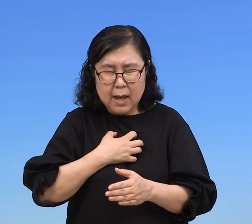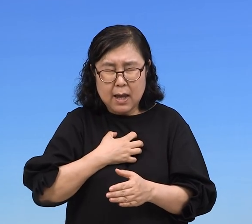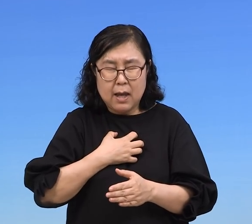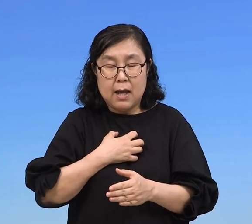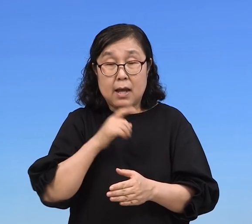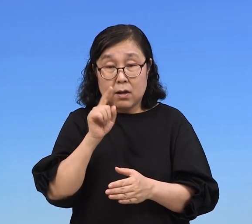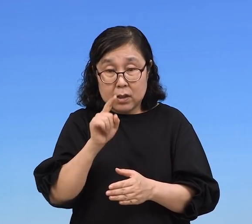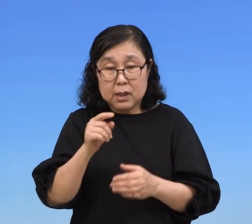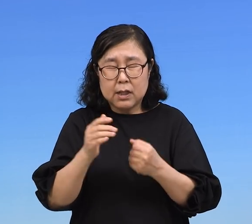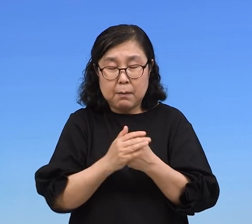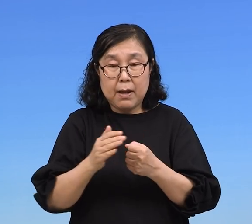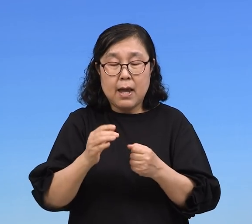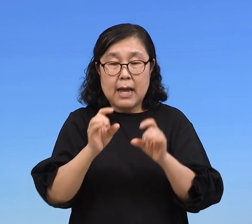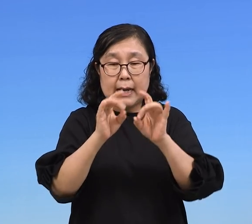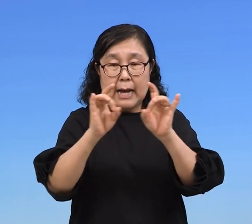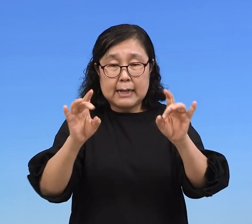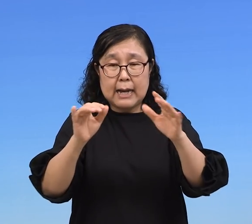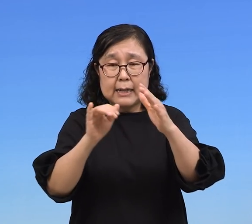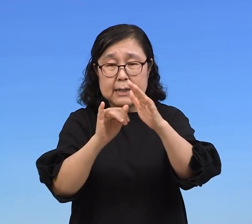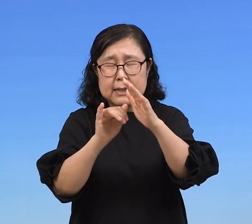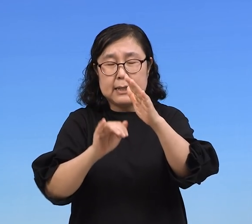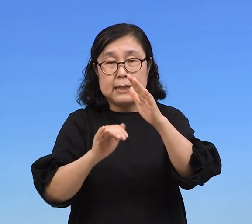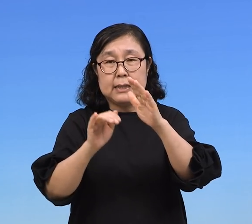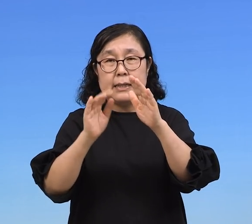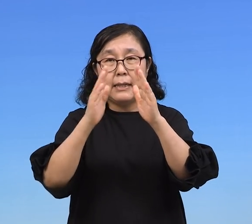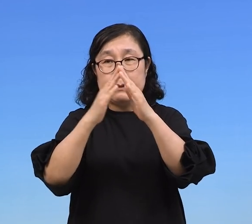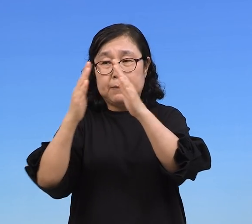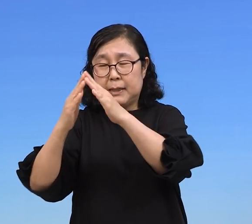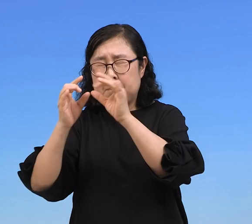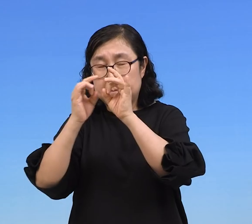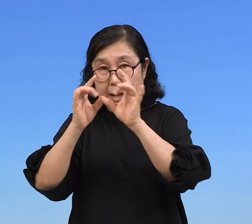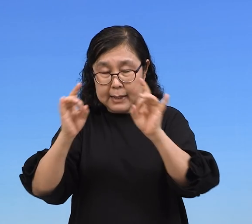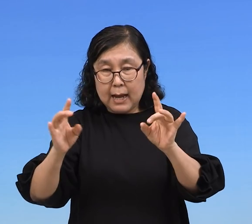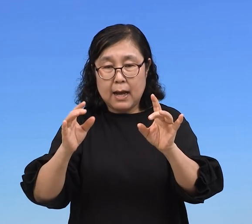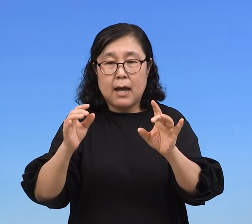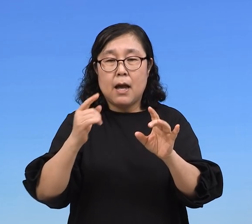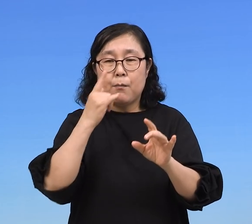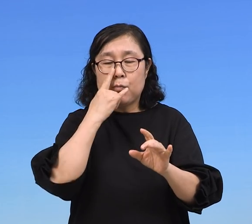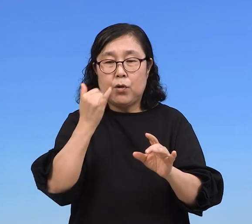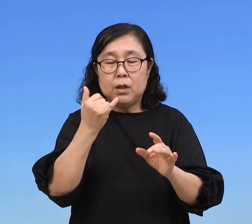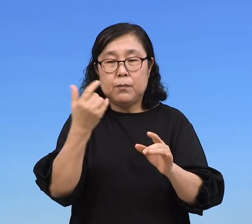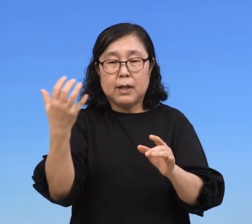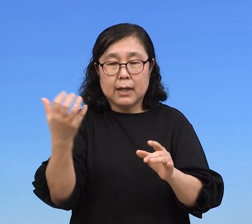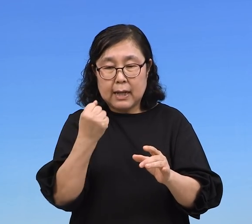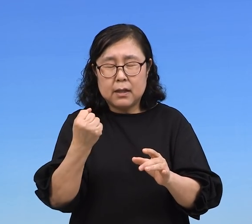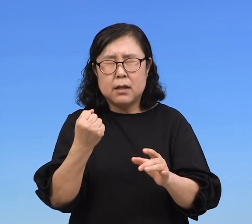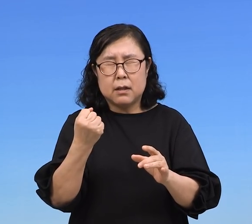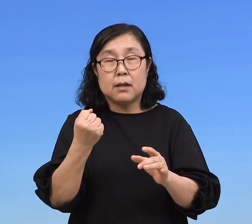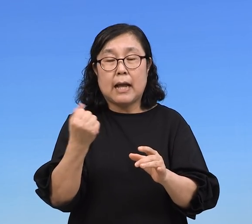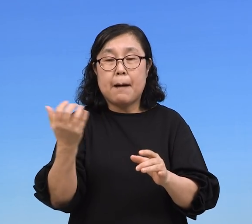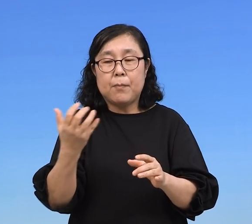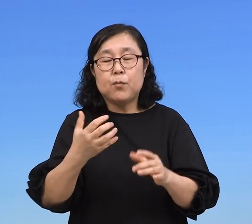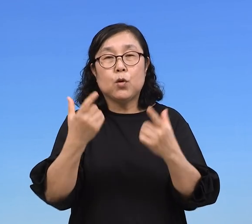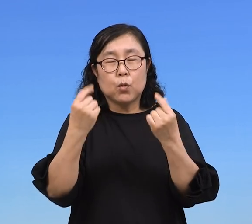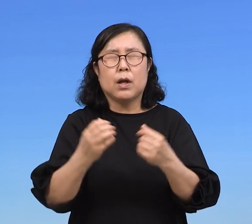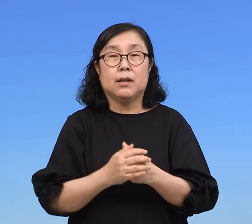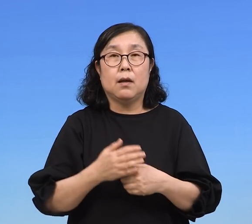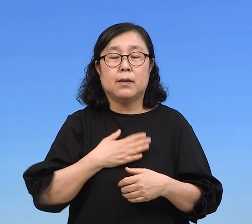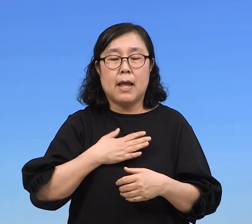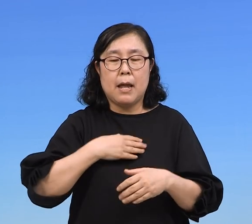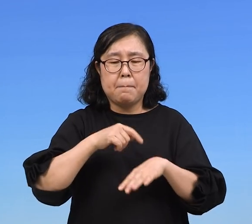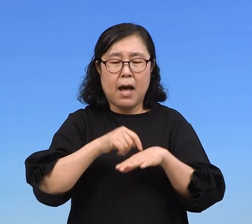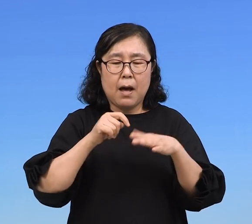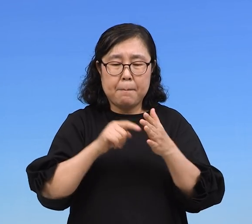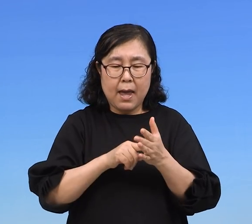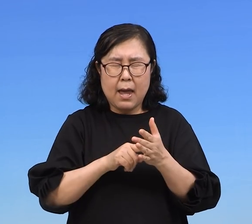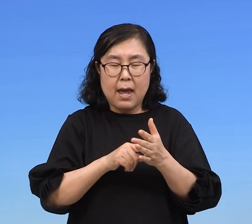이거라면 각 가정의 부모님들이 갖는 아픔도 이거라 생각합니다. 하나님, 내 안에 가시떨기